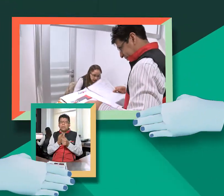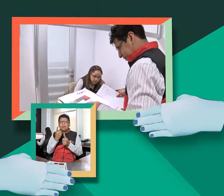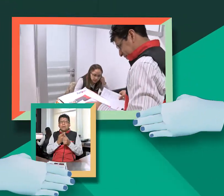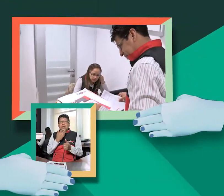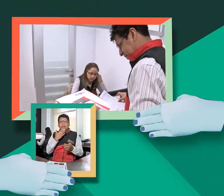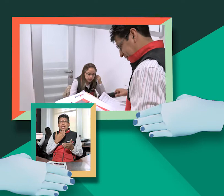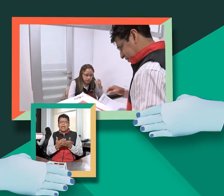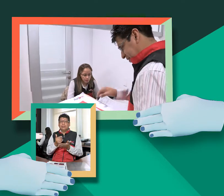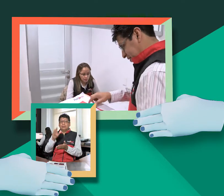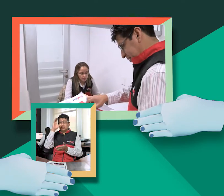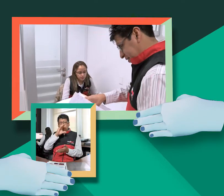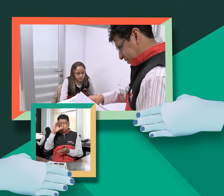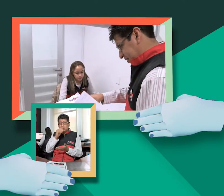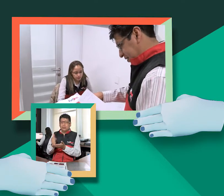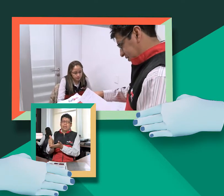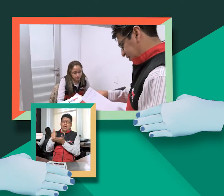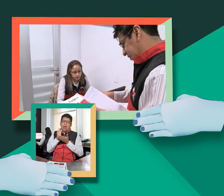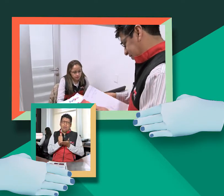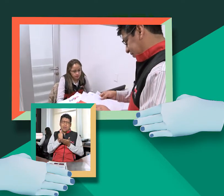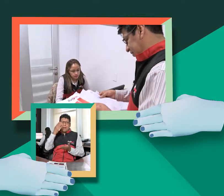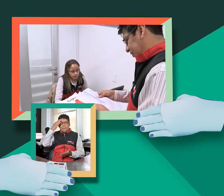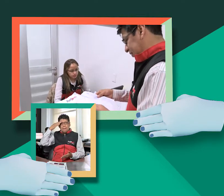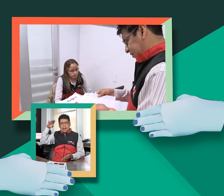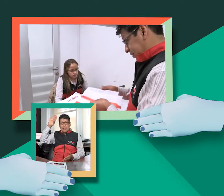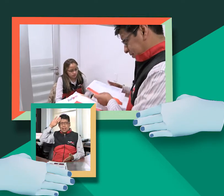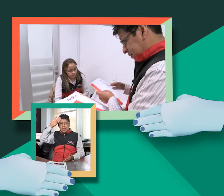no deje que nada me distraje